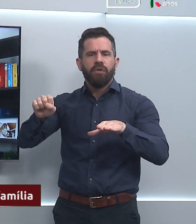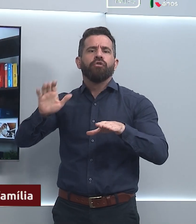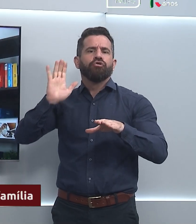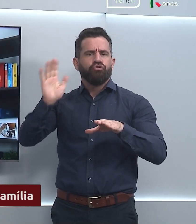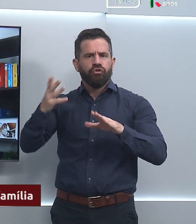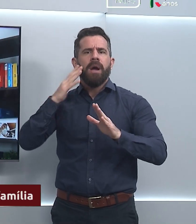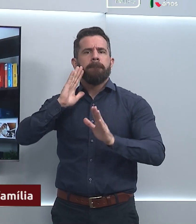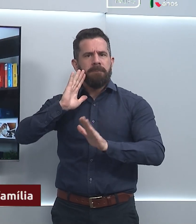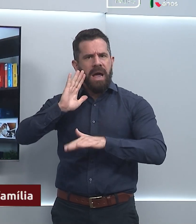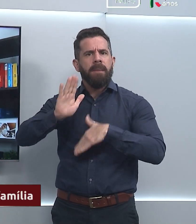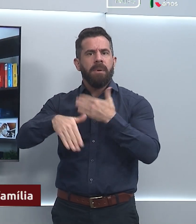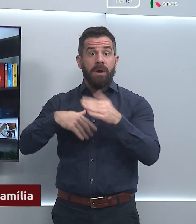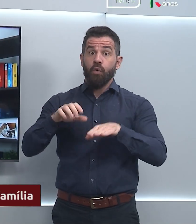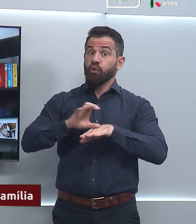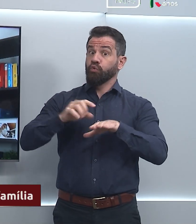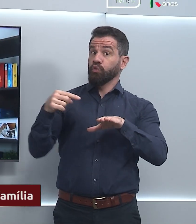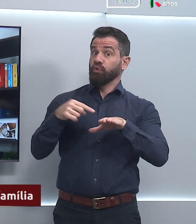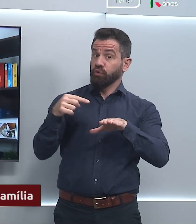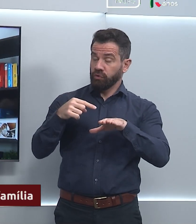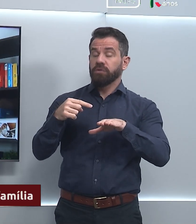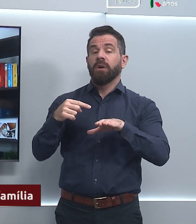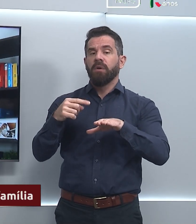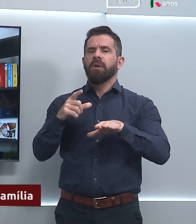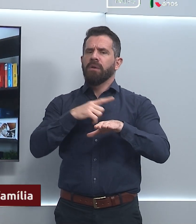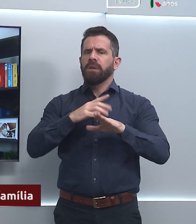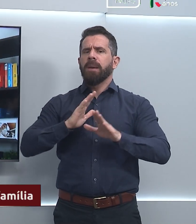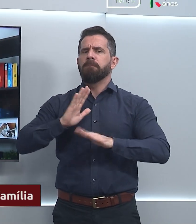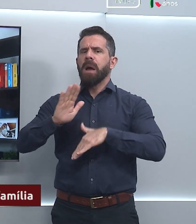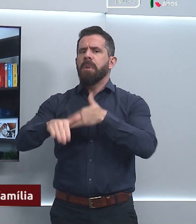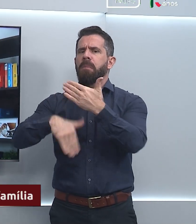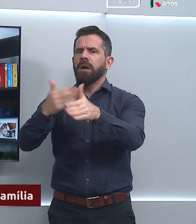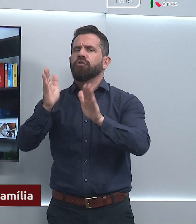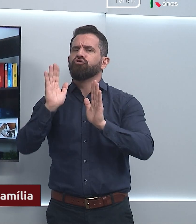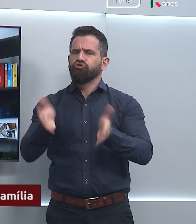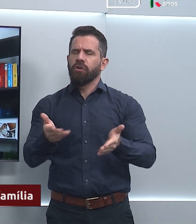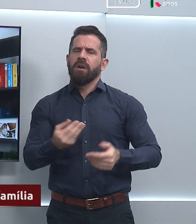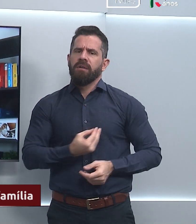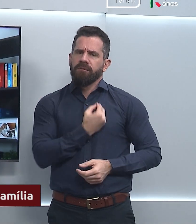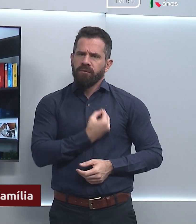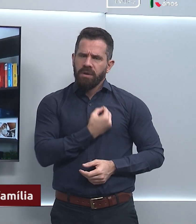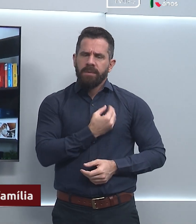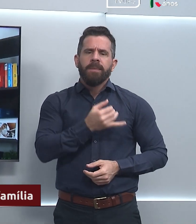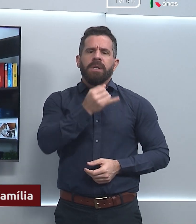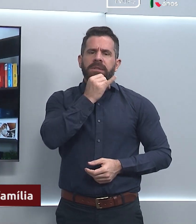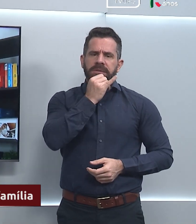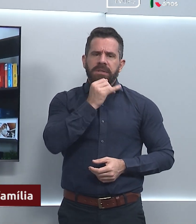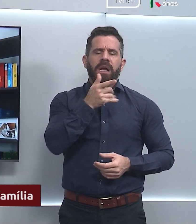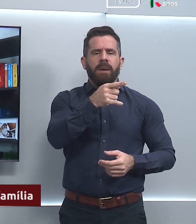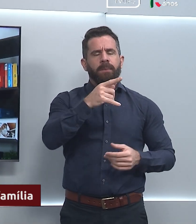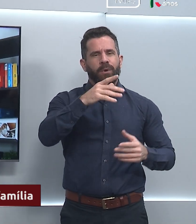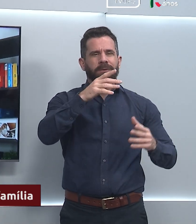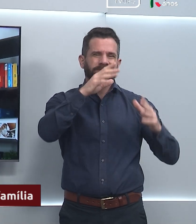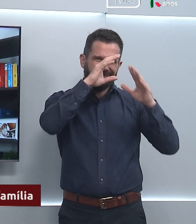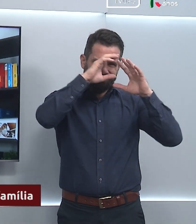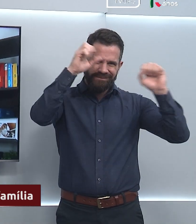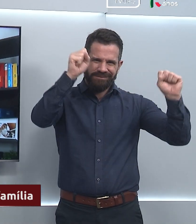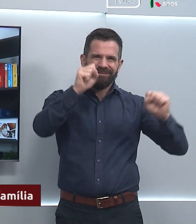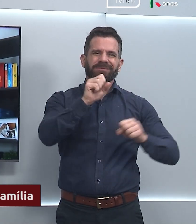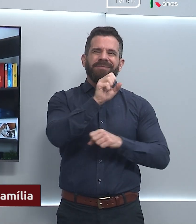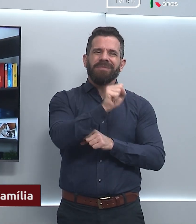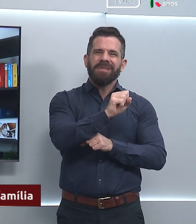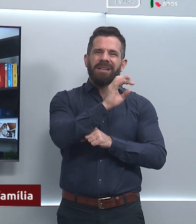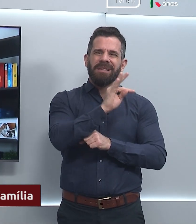direito, principalmente em decisões do Supremo Tribunal Federal, em que reconheceu, por exemplo, que não pode